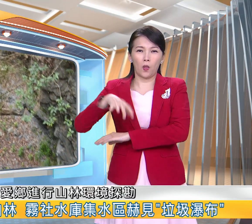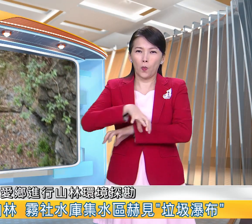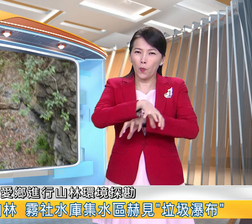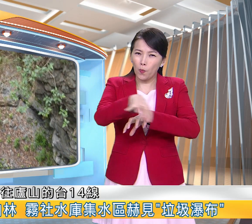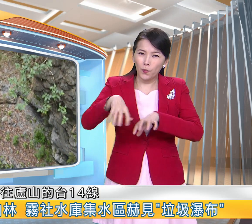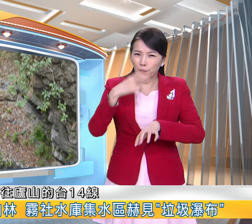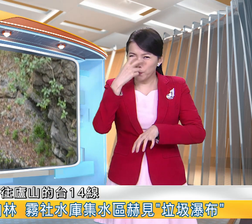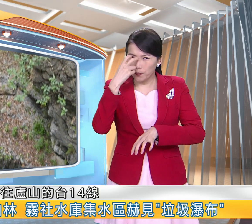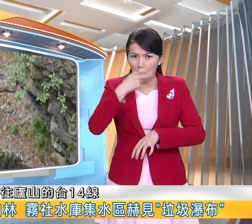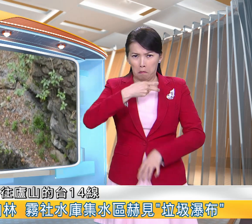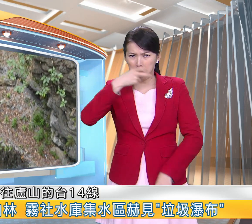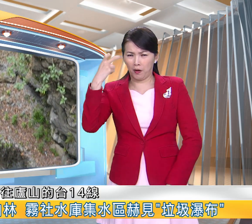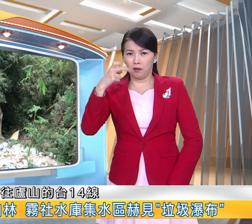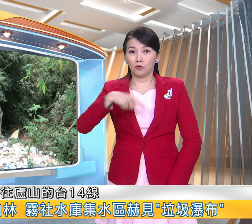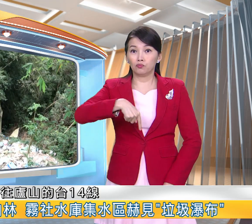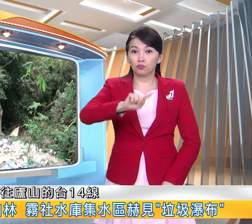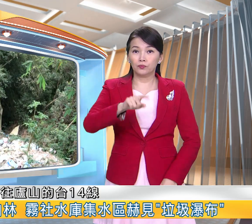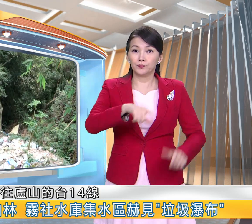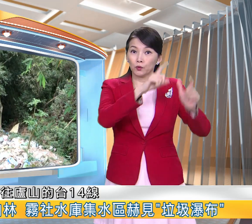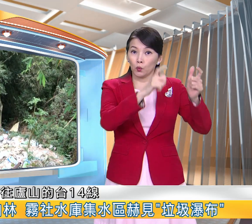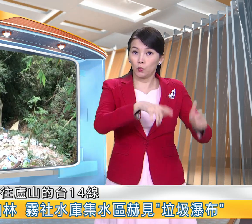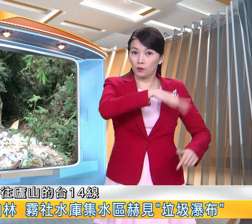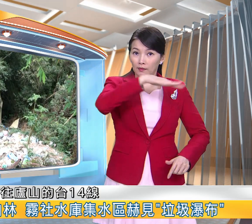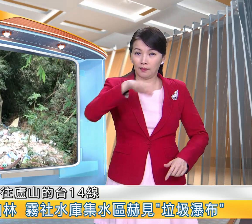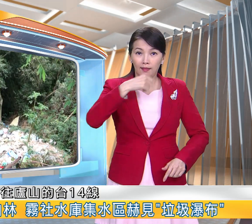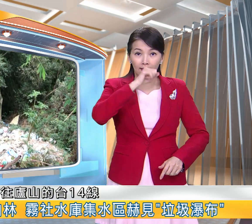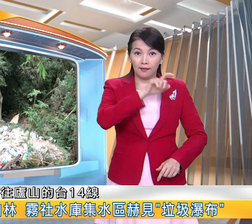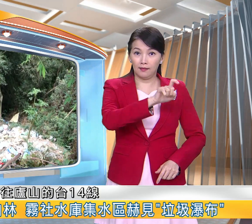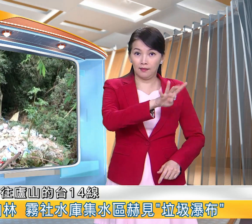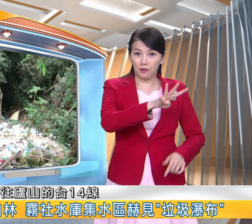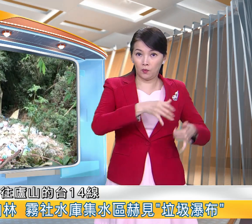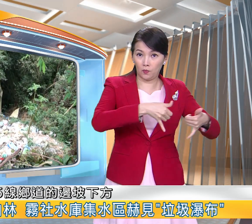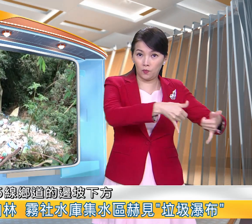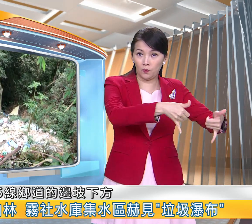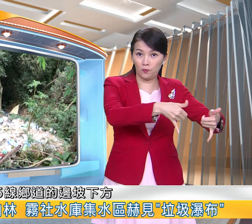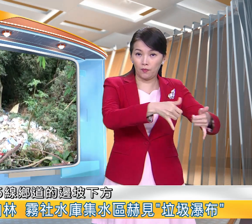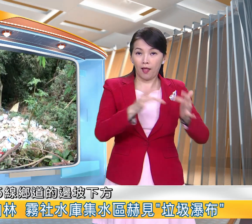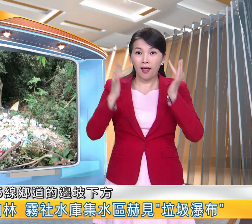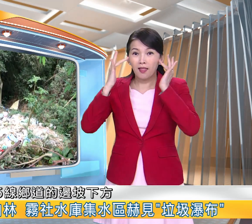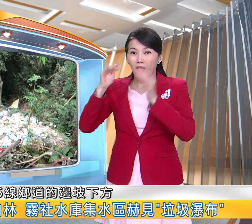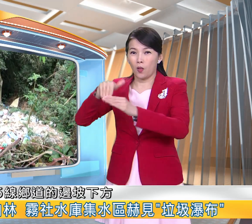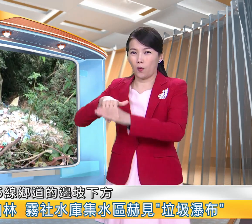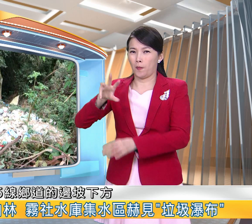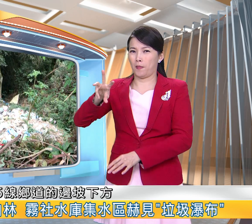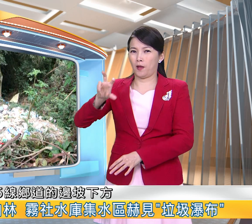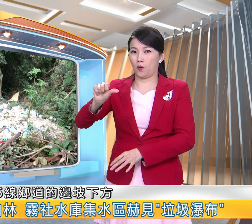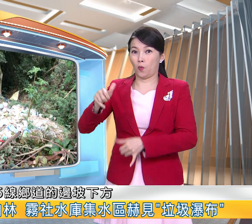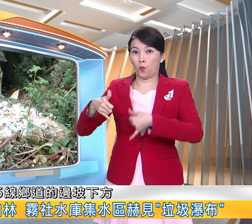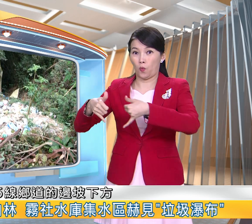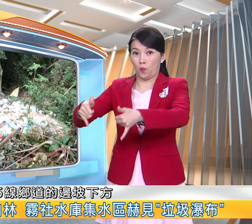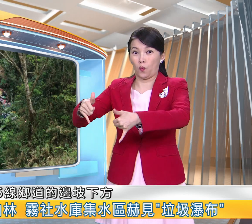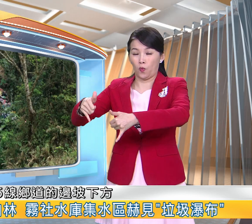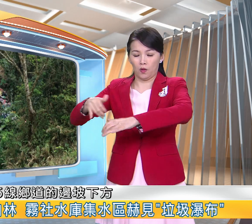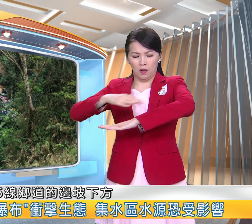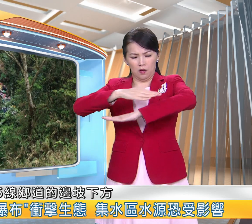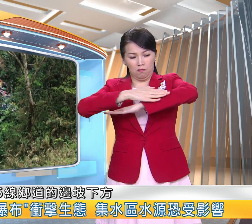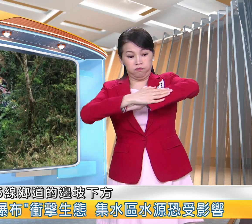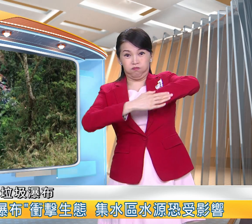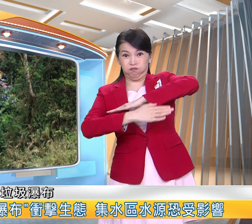发现通往庐山的台14线和头85线乡道的边坡下方有多